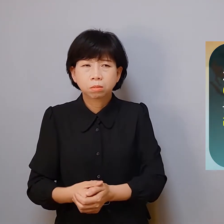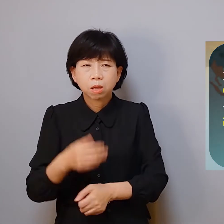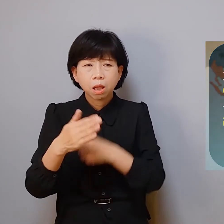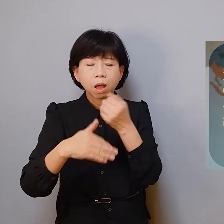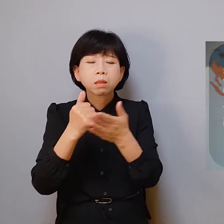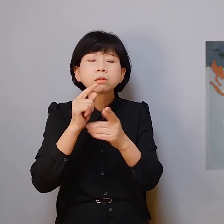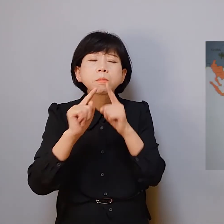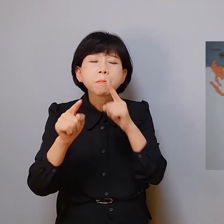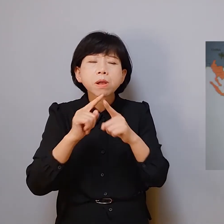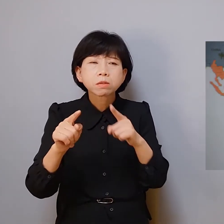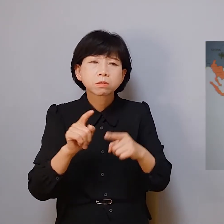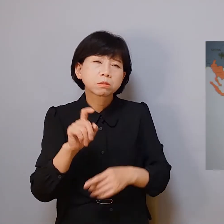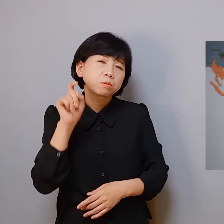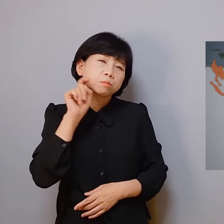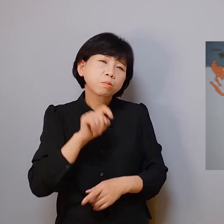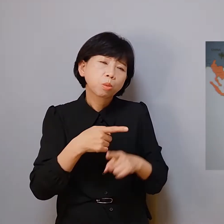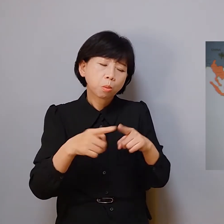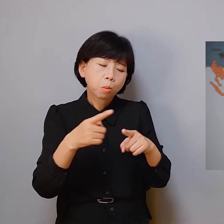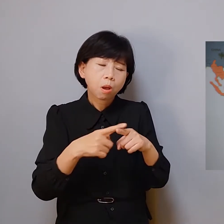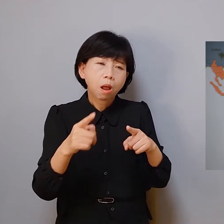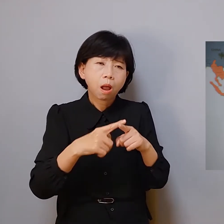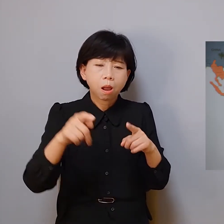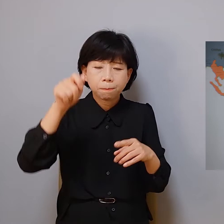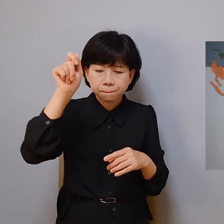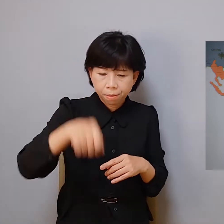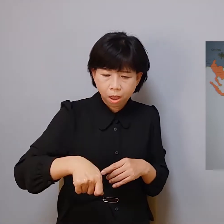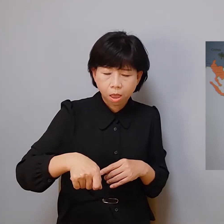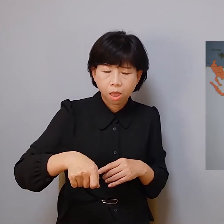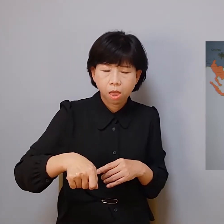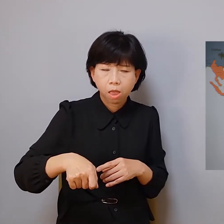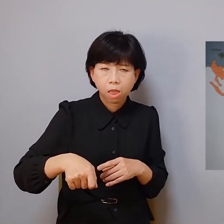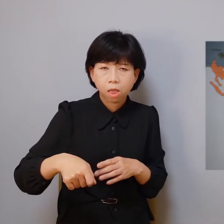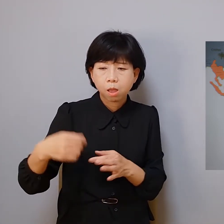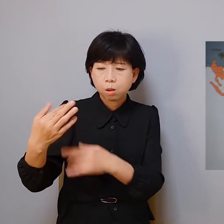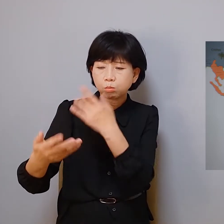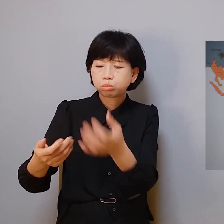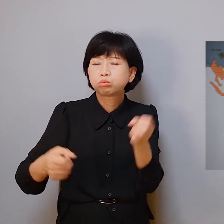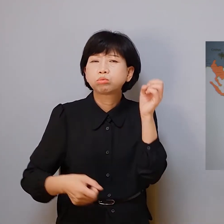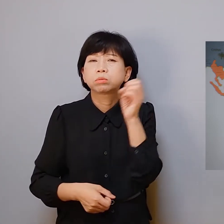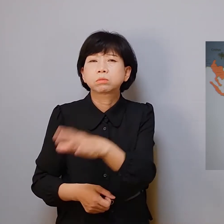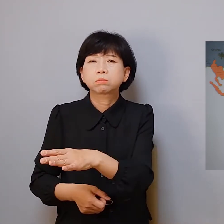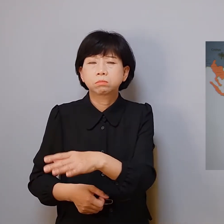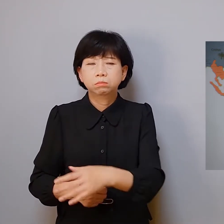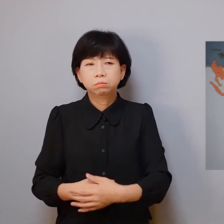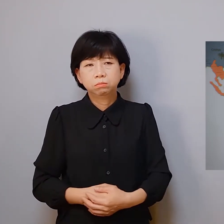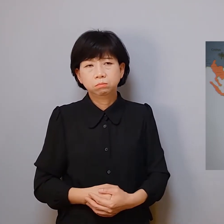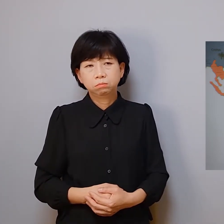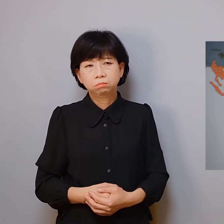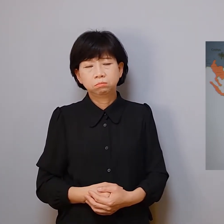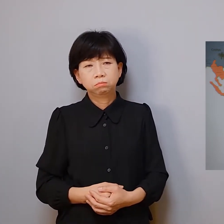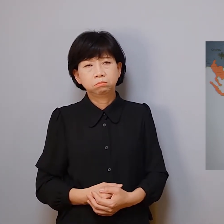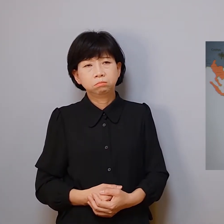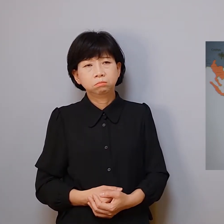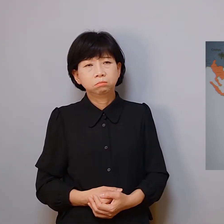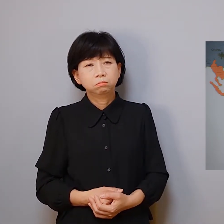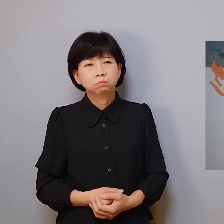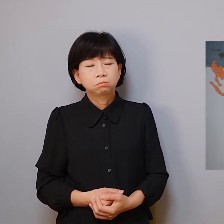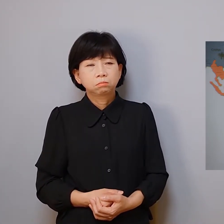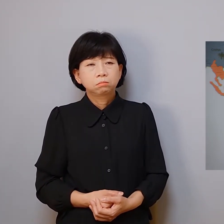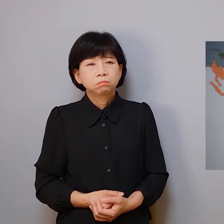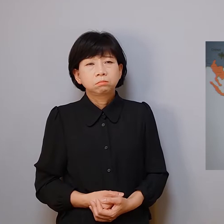하나님의 말씀을 면도칼로 베어 이것을 화로에 던져 불태우는 거지요.